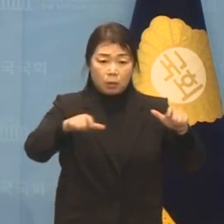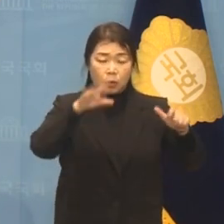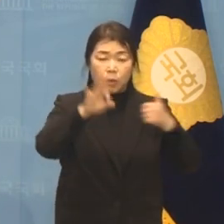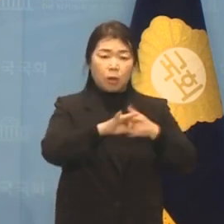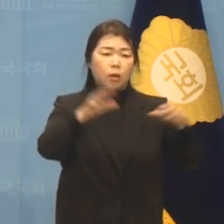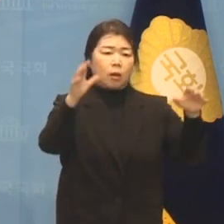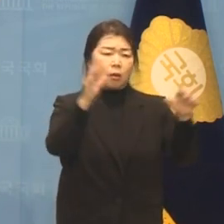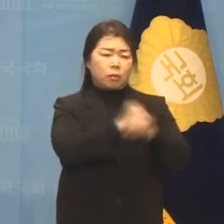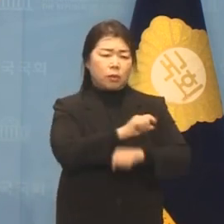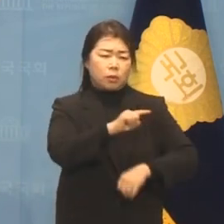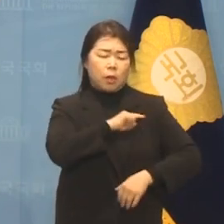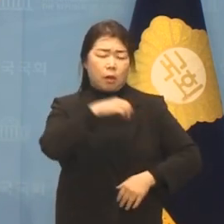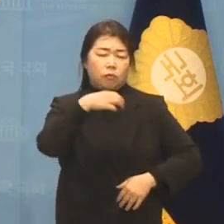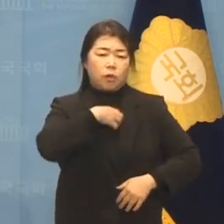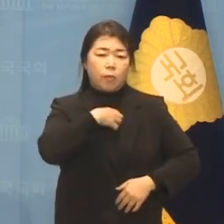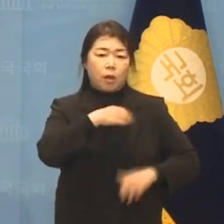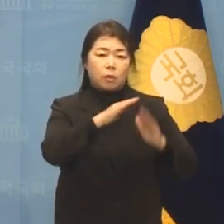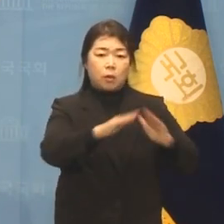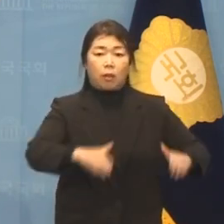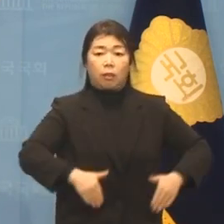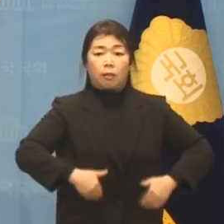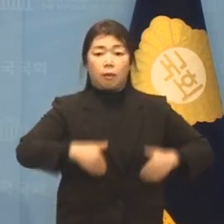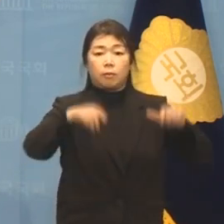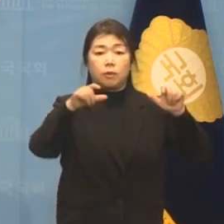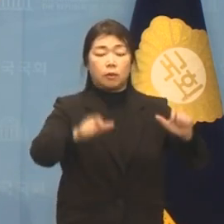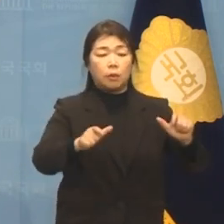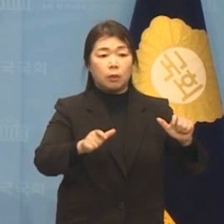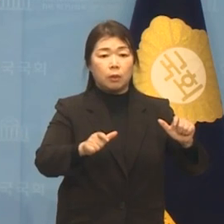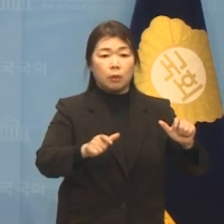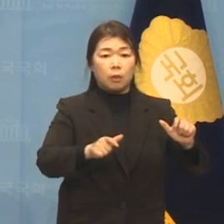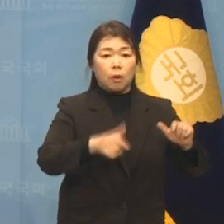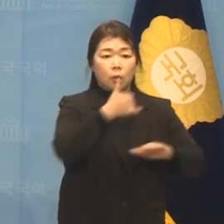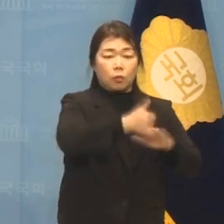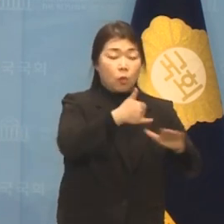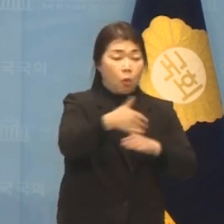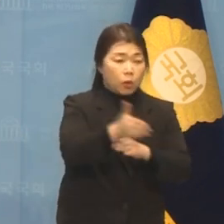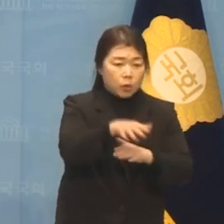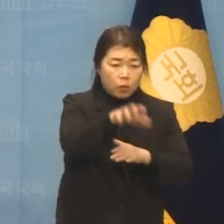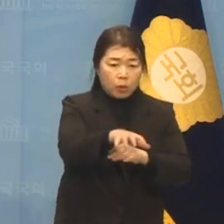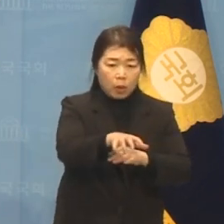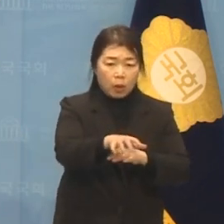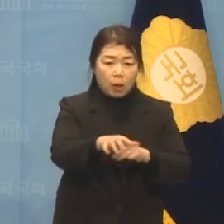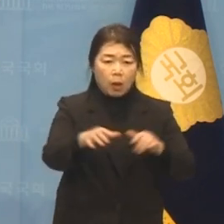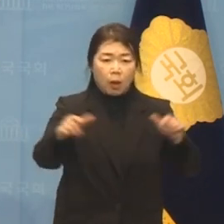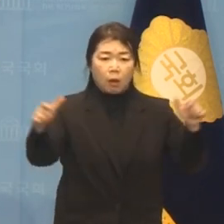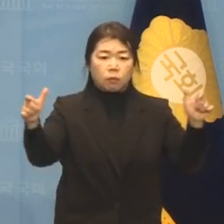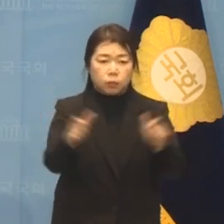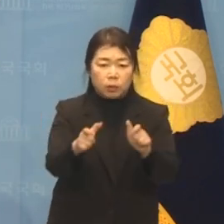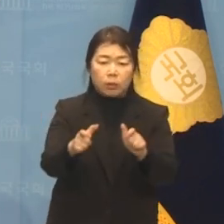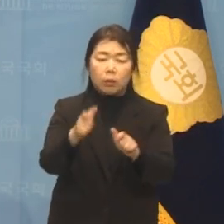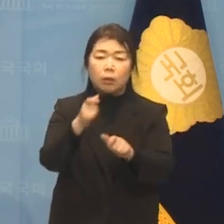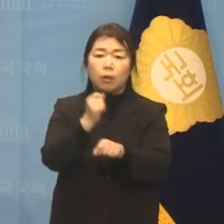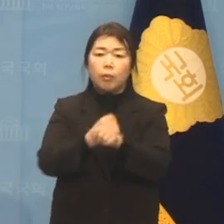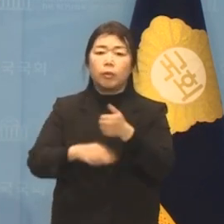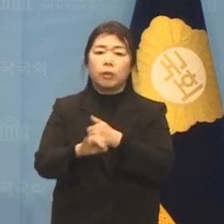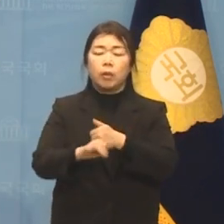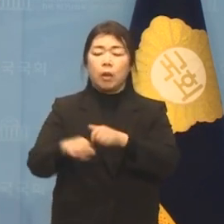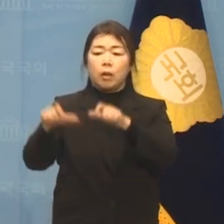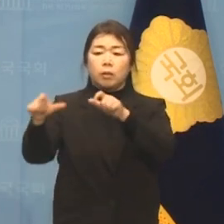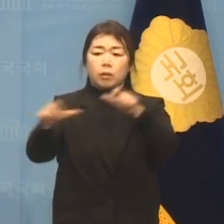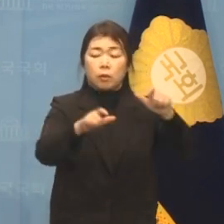높은 전남 지역의 농어촌 소멸을 가속화하고 또 지역 간의 불균형을 심화시킬 뿐만